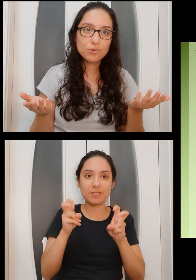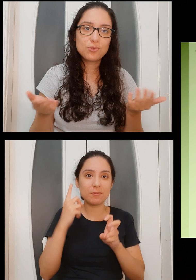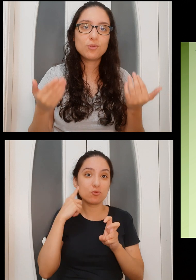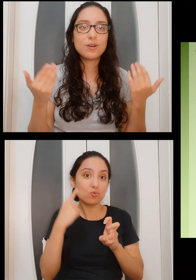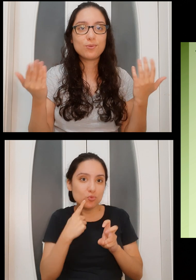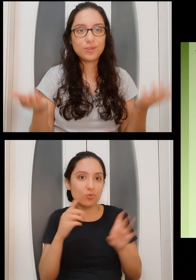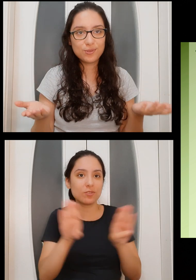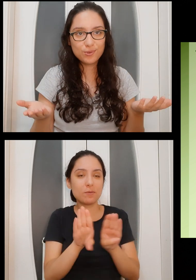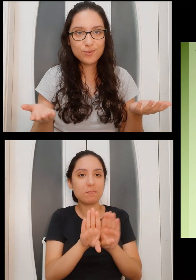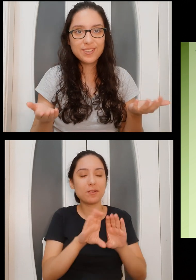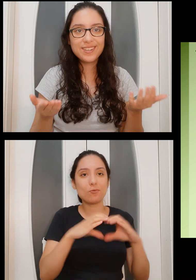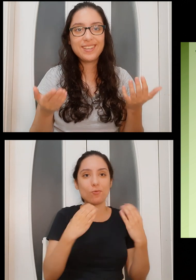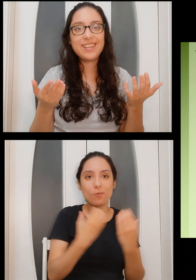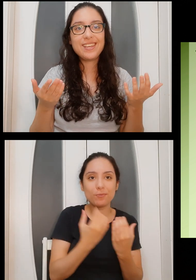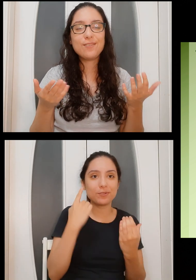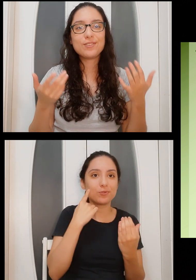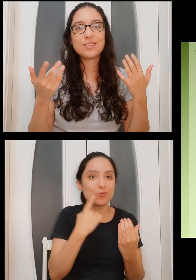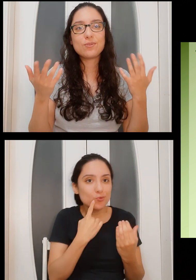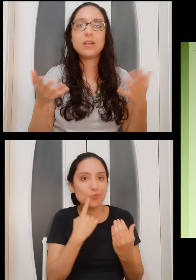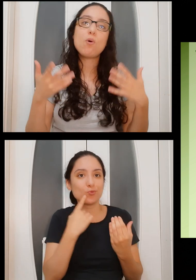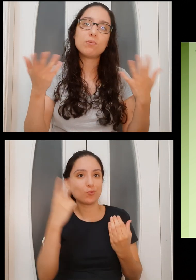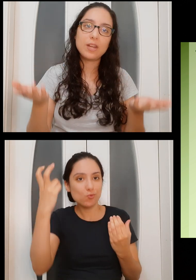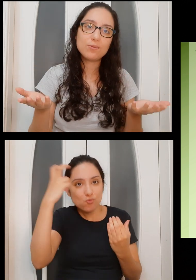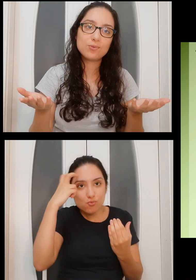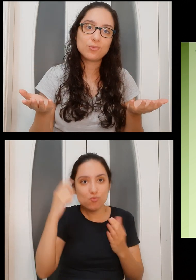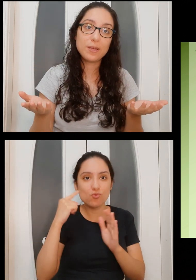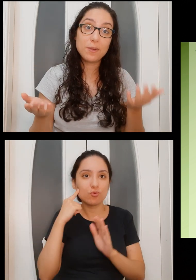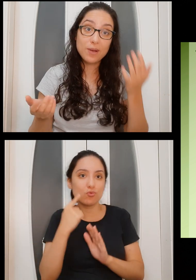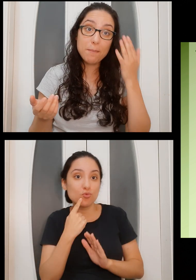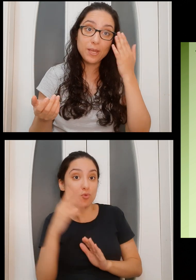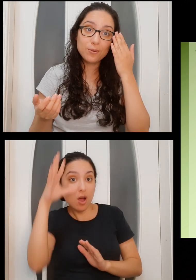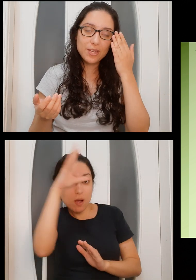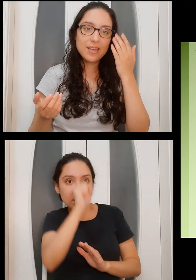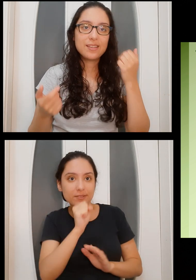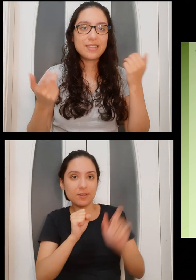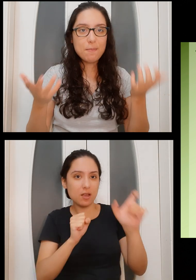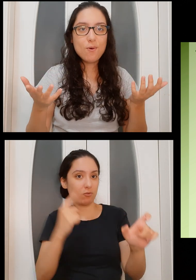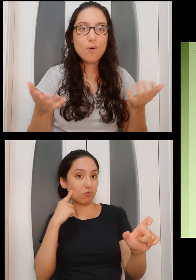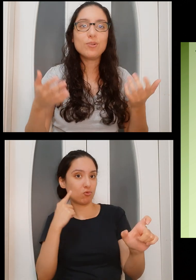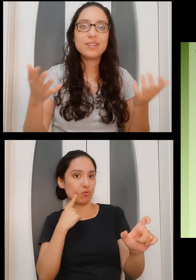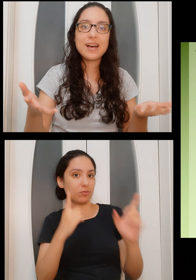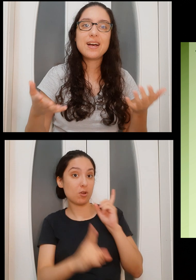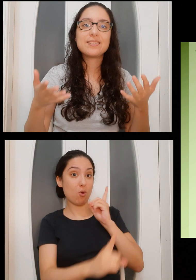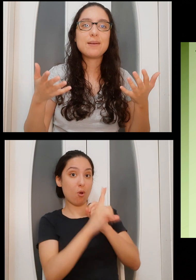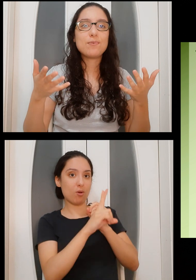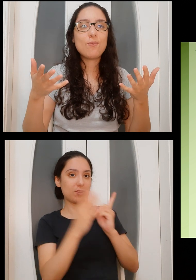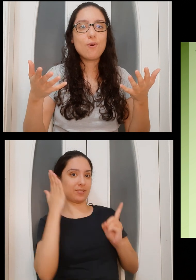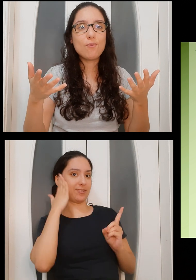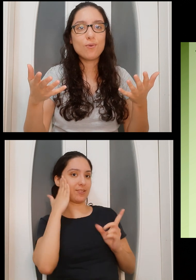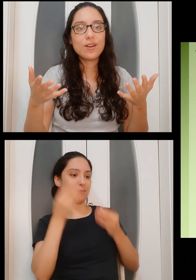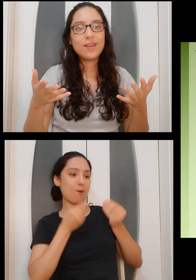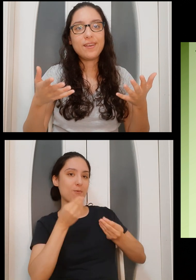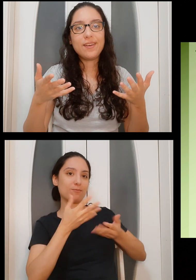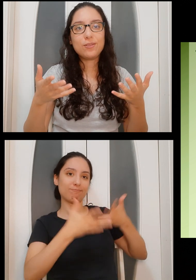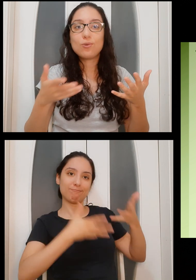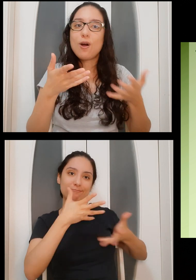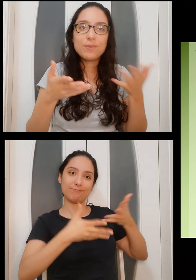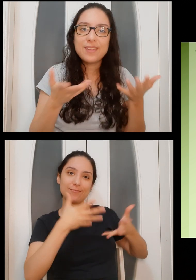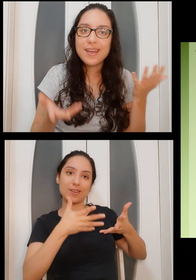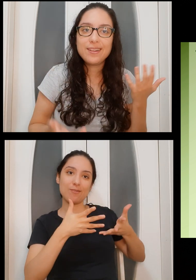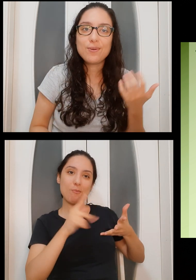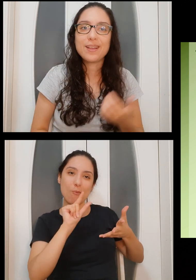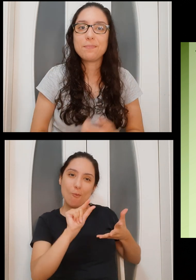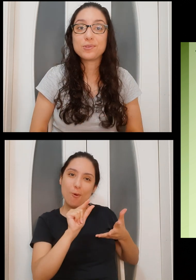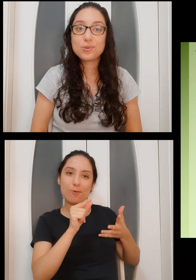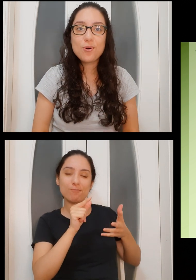sobre os surdos, sobre a cultura surda e que vocês, quando encontrem um surdo aí pelo caminho, saibam como lidar, saibam como trocar